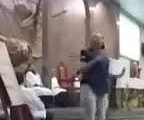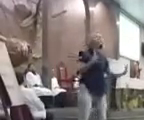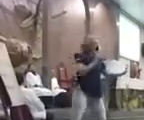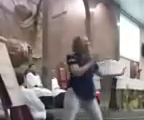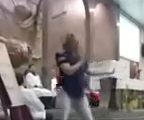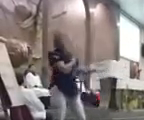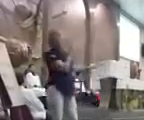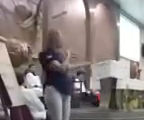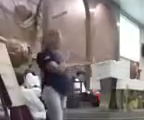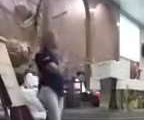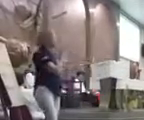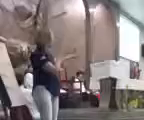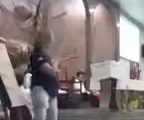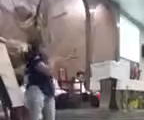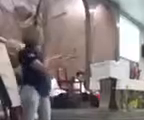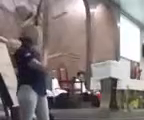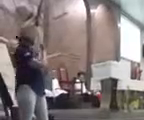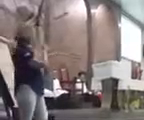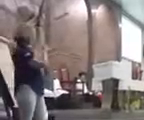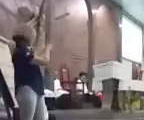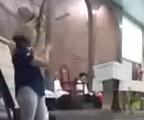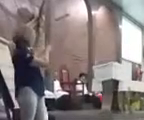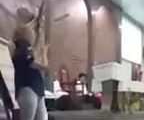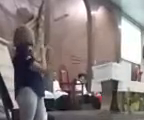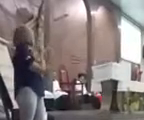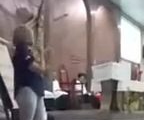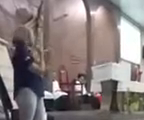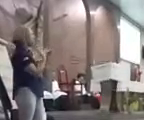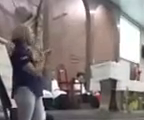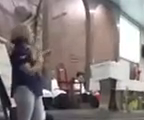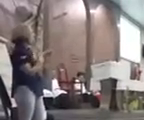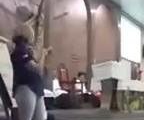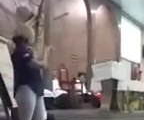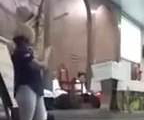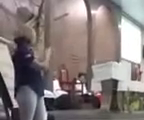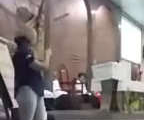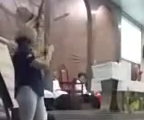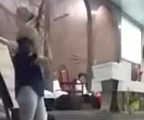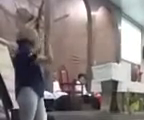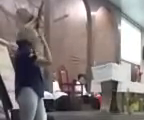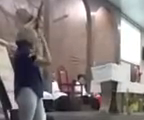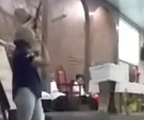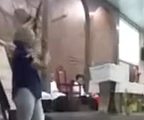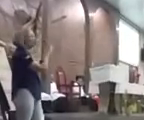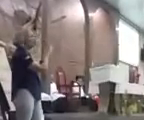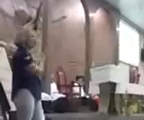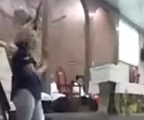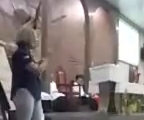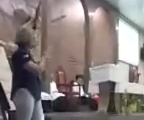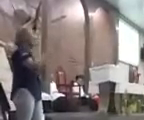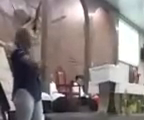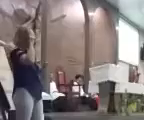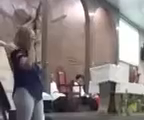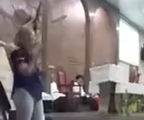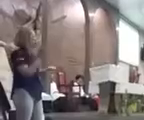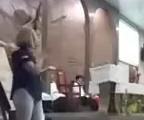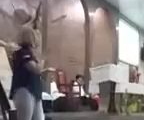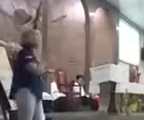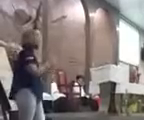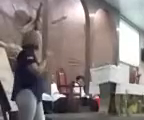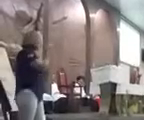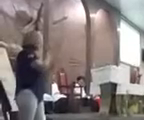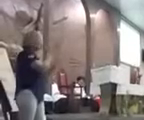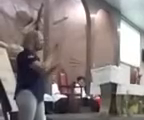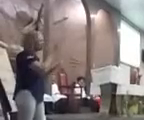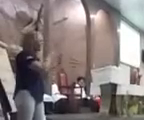jeito que está. Meu lugar de misericórdia está bom assim. Já rezo o texto todo dia, Padre. Vou à missa todo